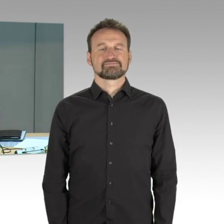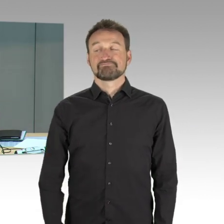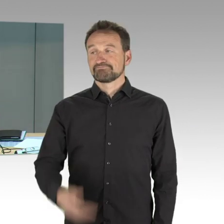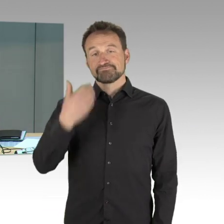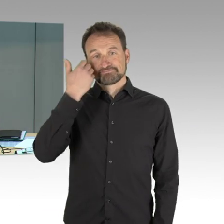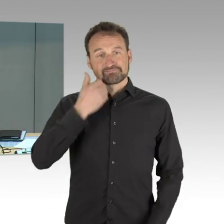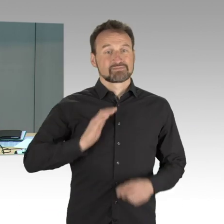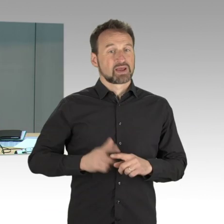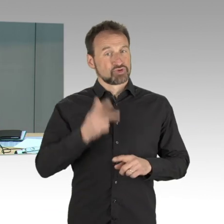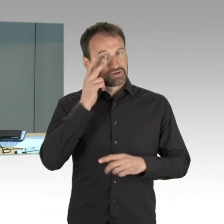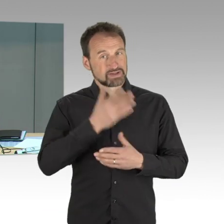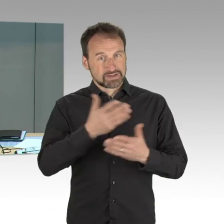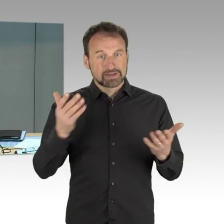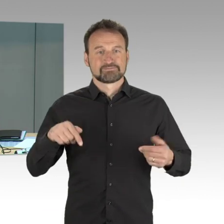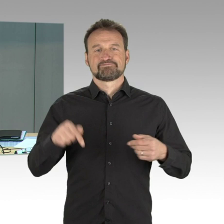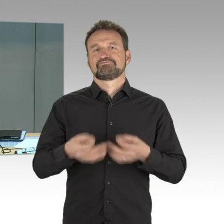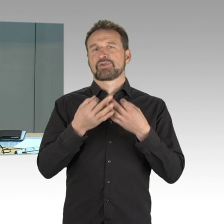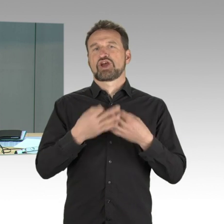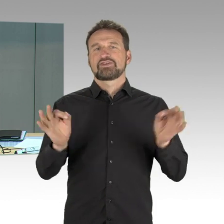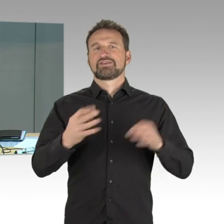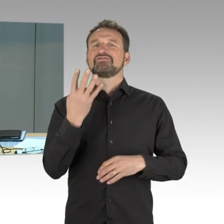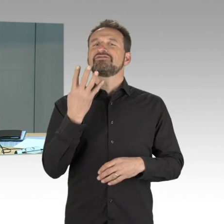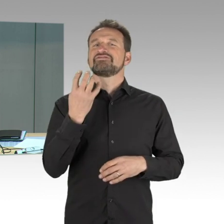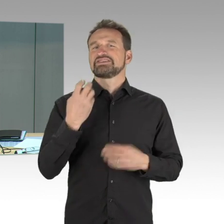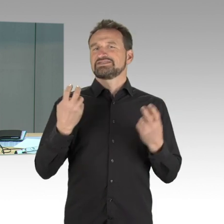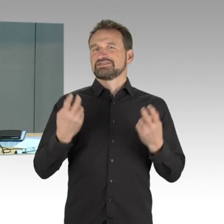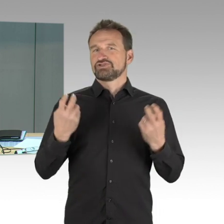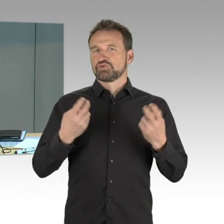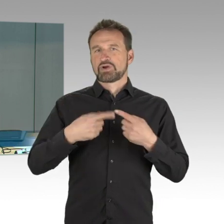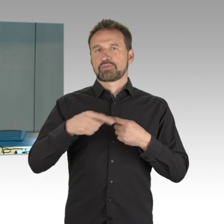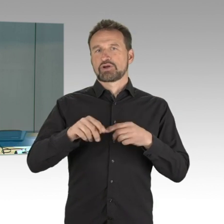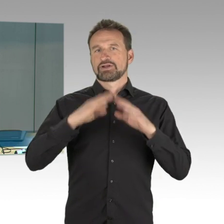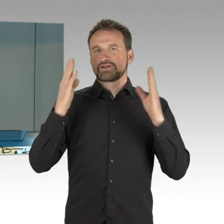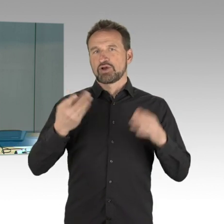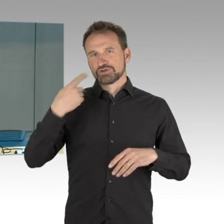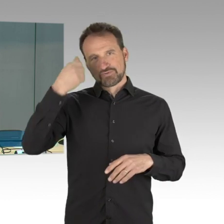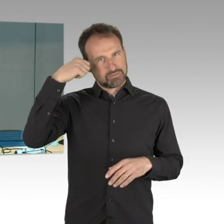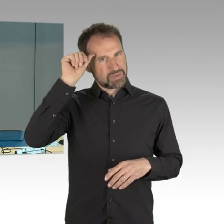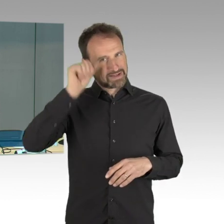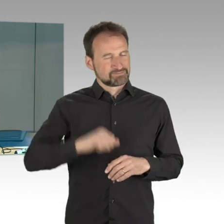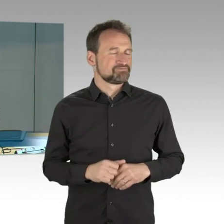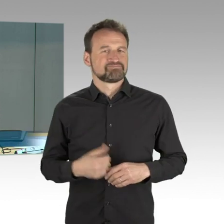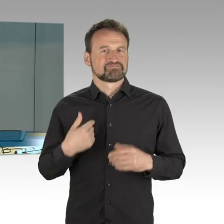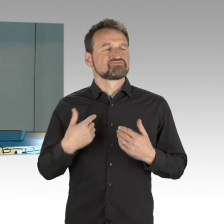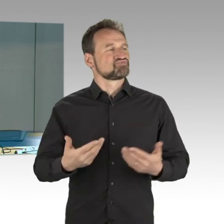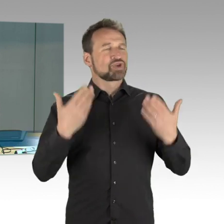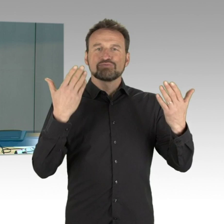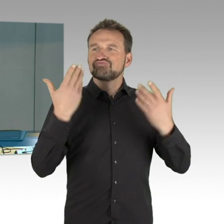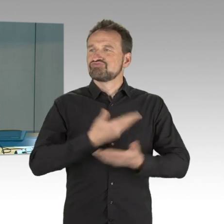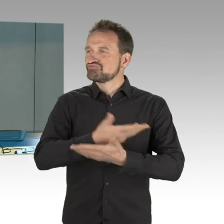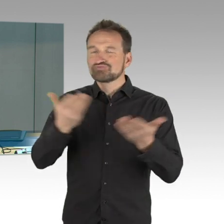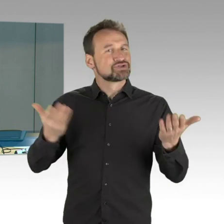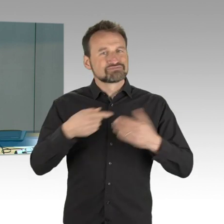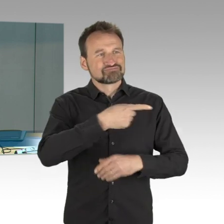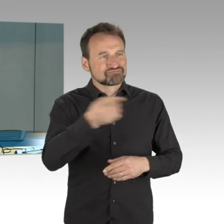Meine sehr geehrten Damen und Herren, ich eröffne die 40. Sitzung des Abgeordnetenhauses von Berlin. Ich begrüße Sie, unsere Gäste, Zuhörerinnen und Zuhörer